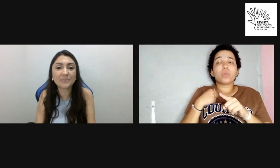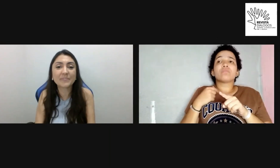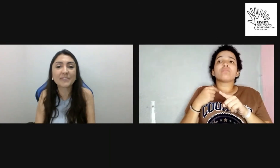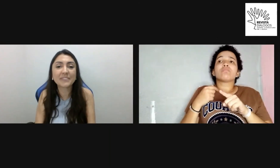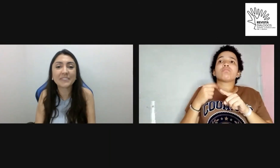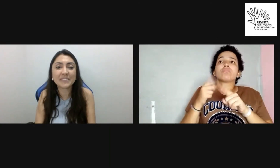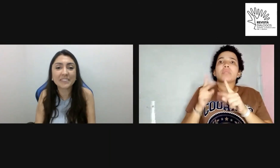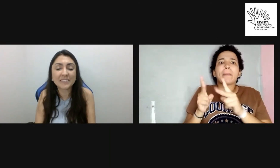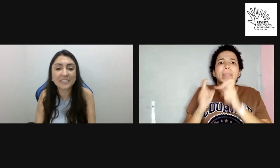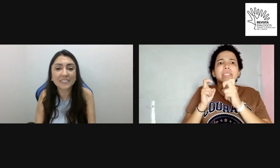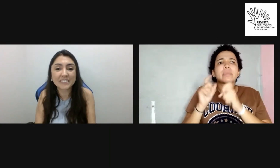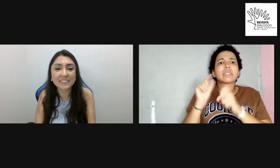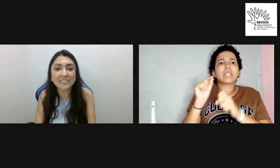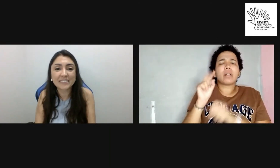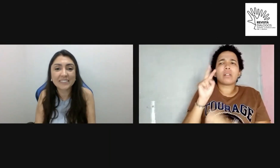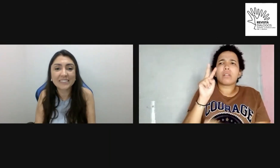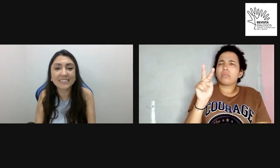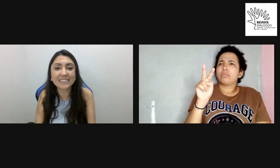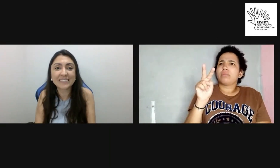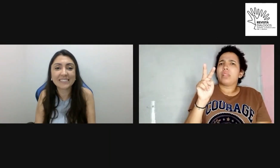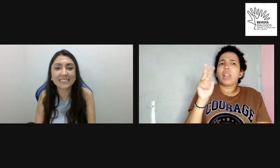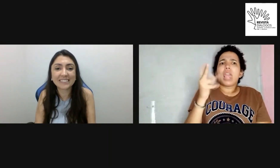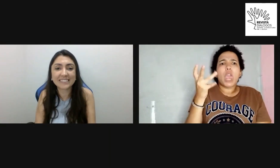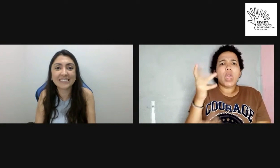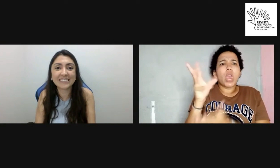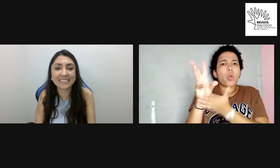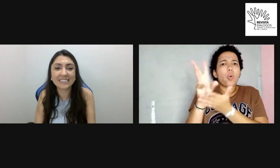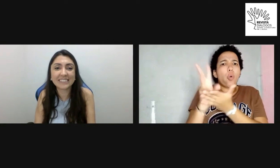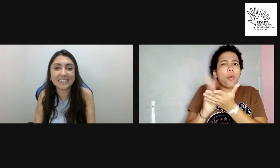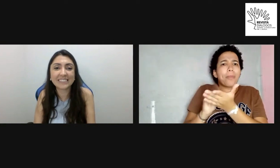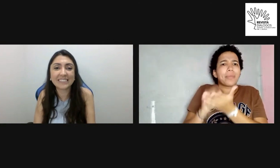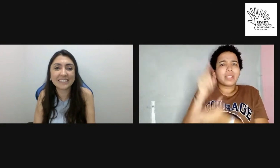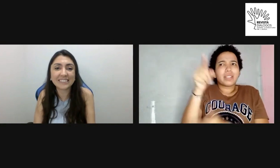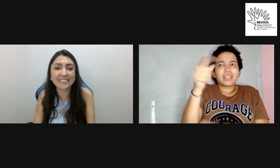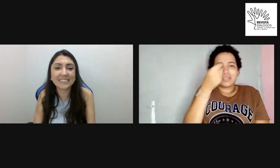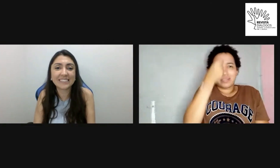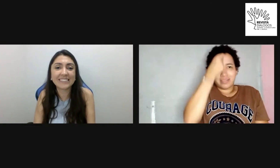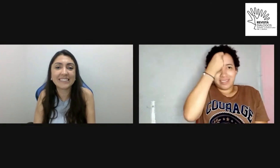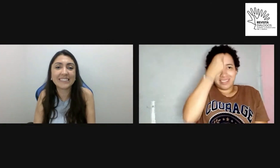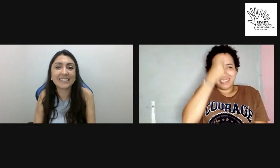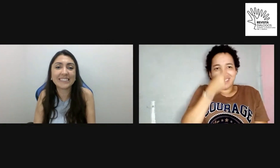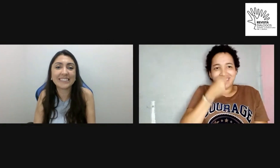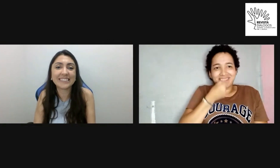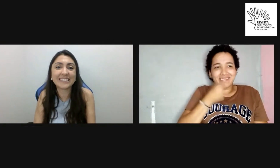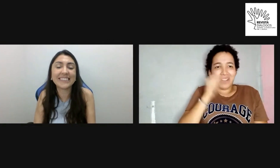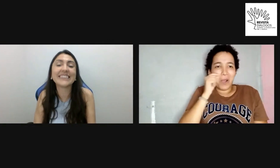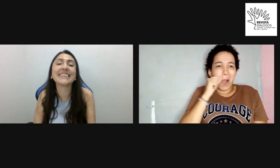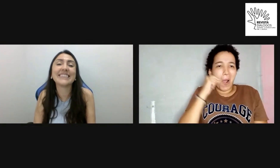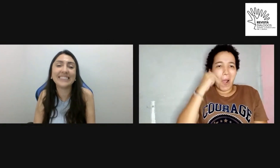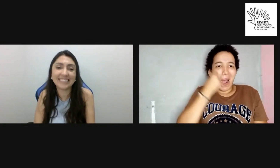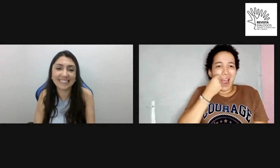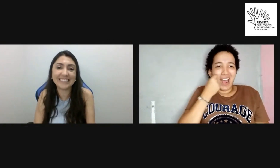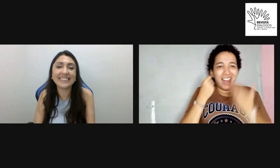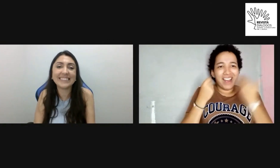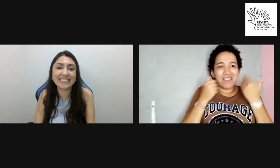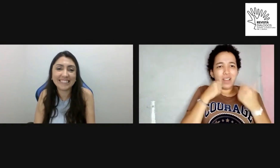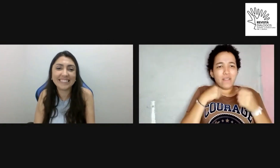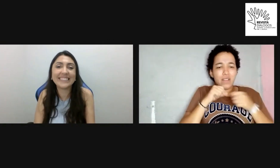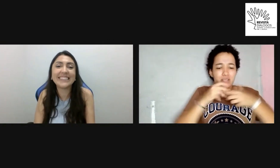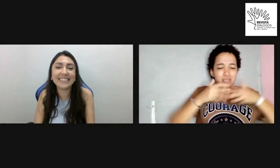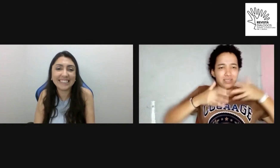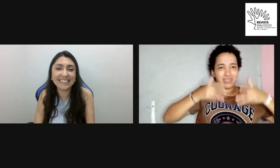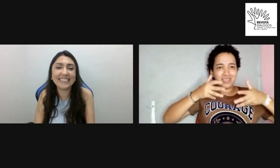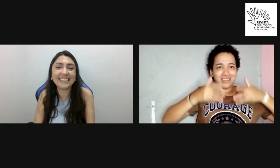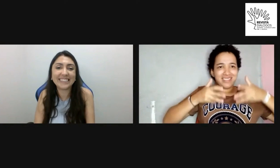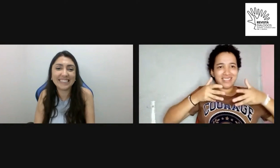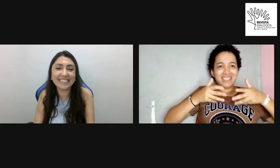Foi quando eu também percebi que queria copiar as maquiagens deles, o jeito como eles se